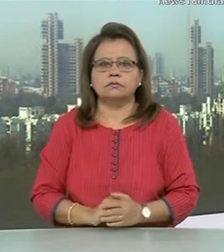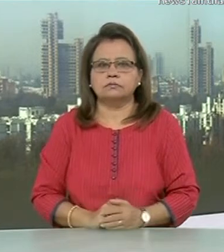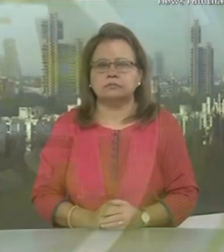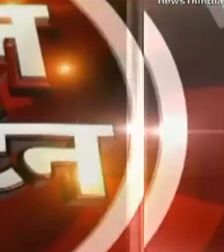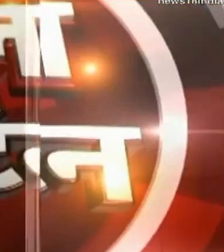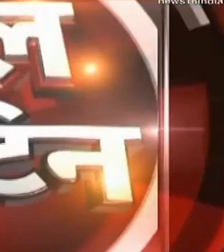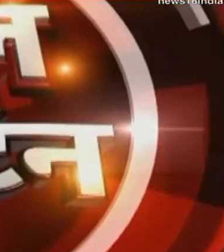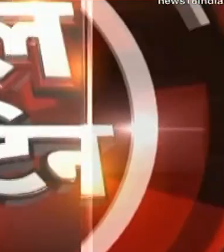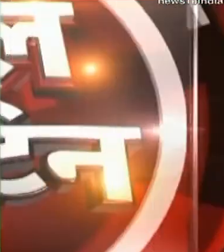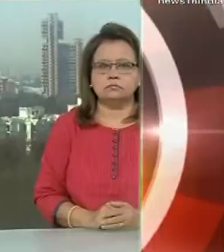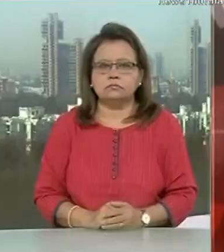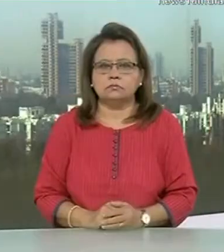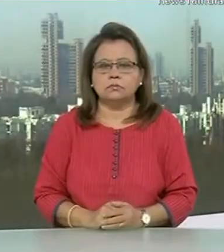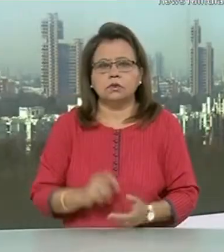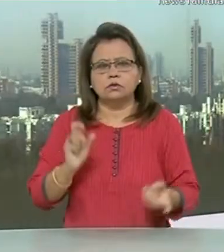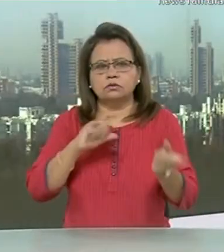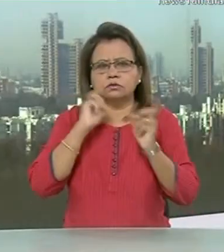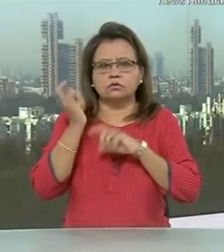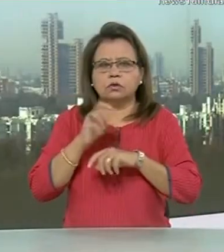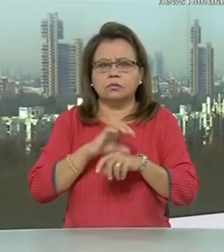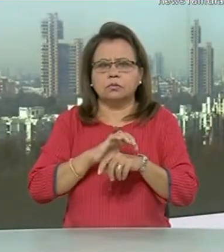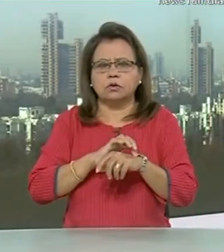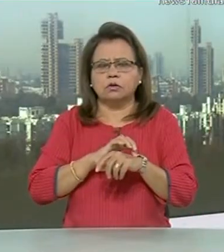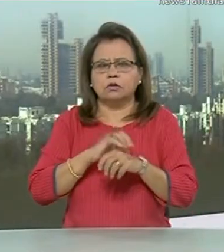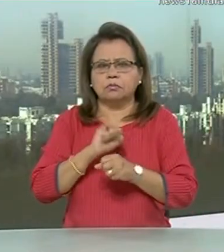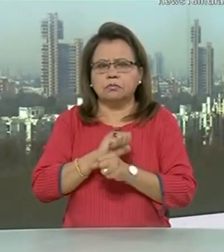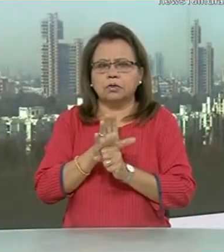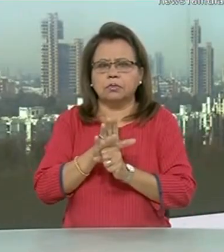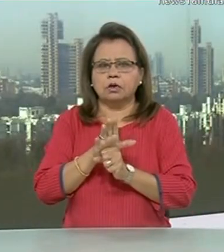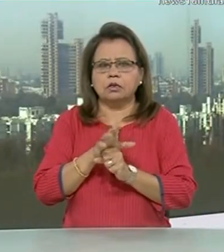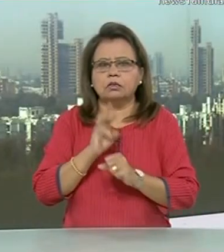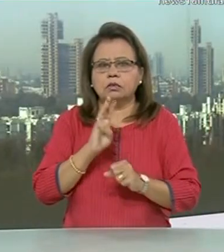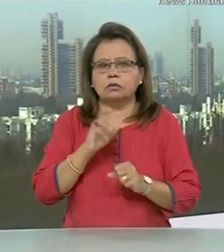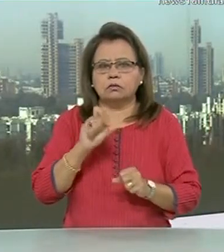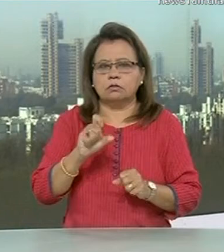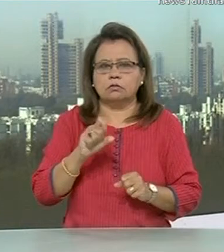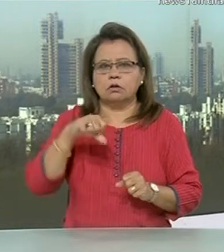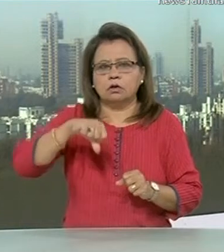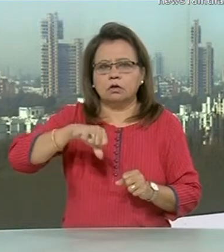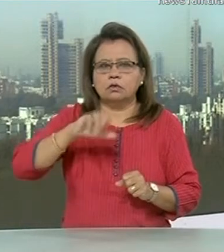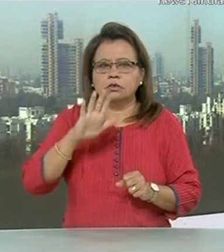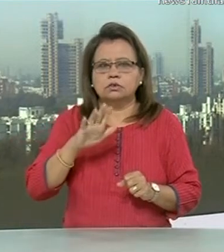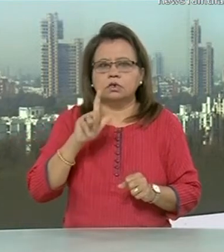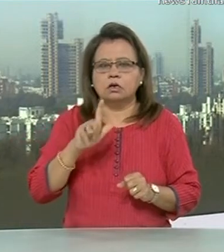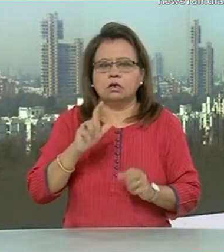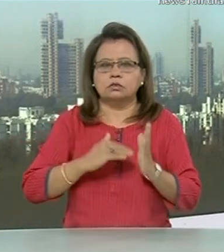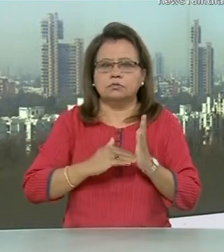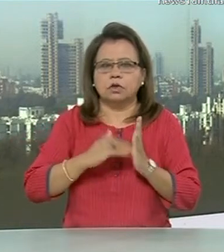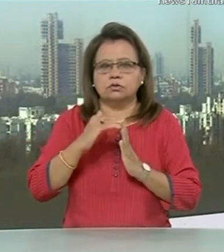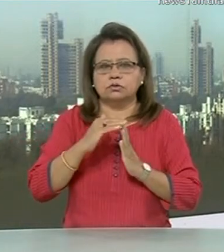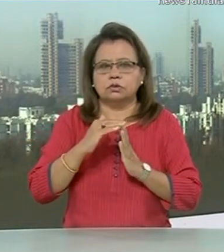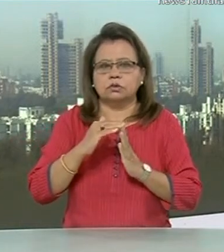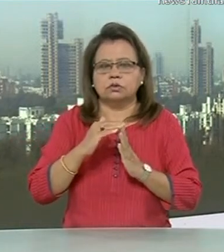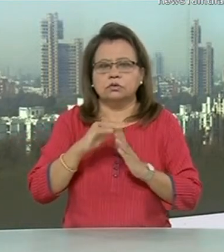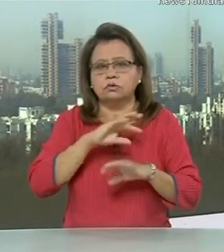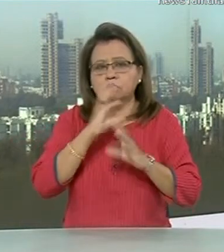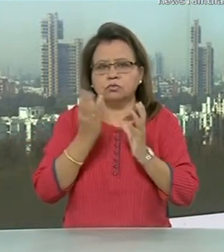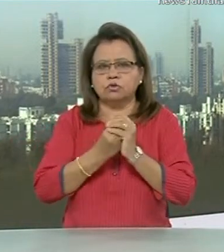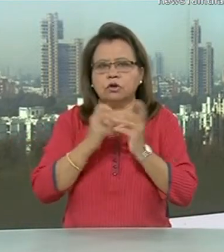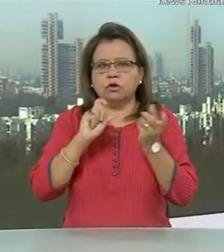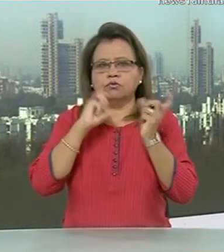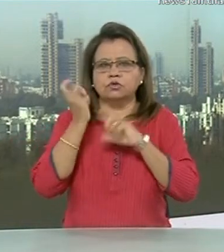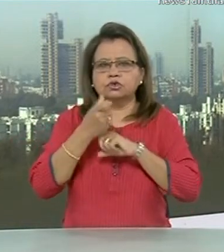है हैं और दुनिया भर में एक औरत संक्रमण के मामले तीन करोड़ 95 लाख को पार कर चुके हैं